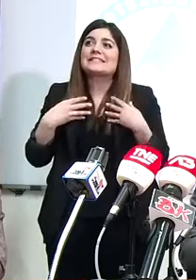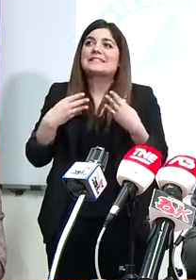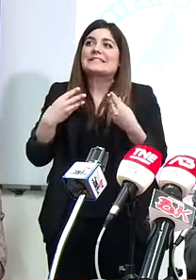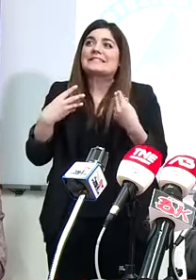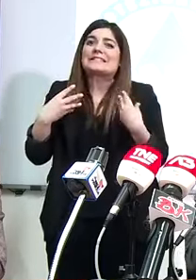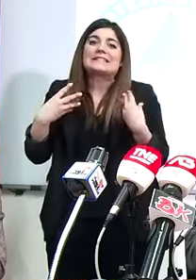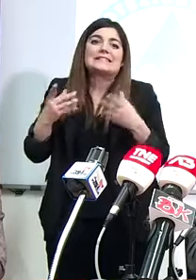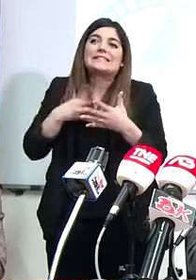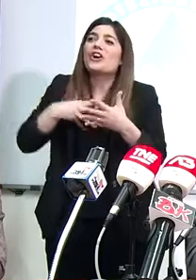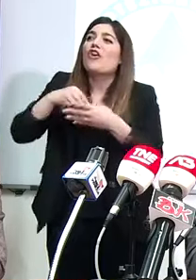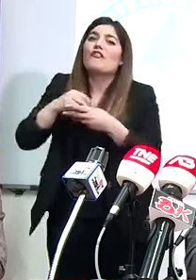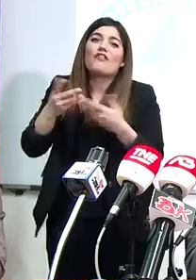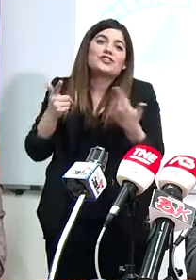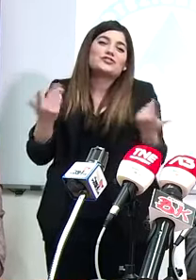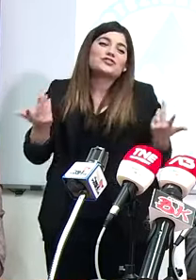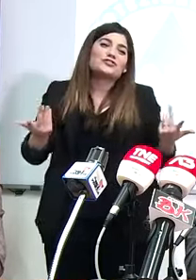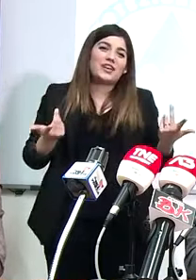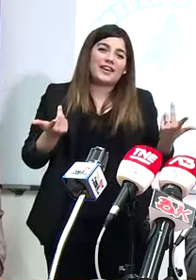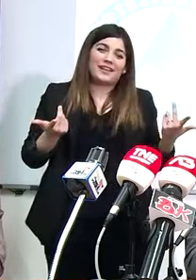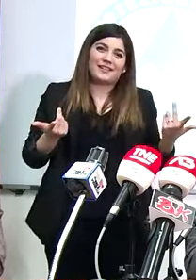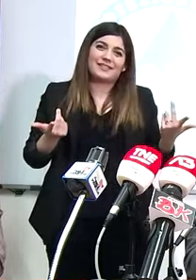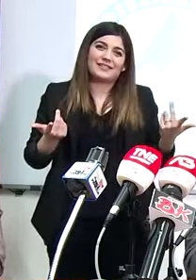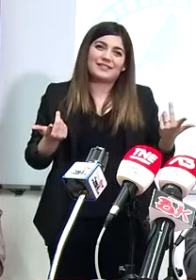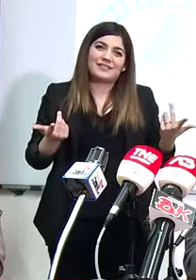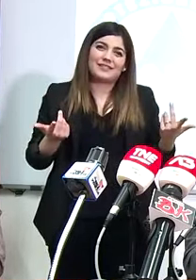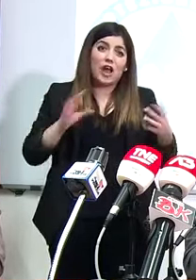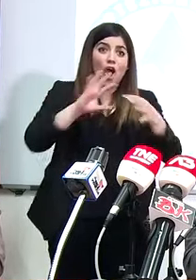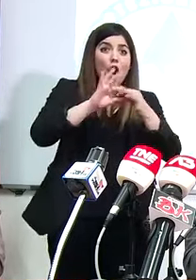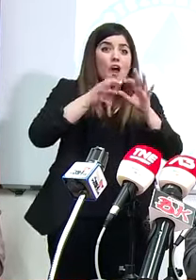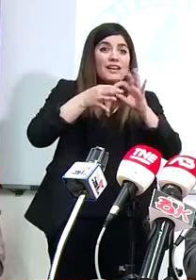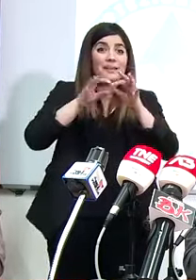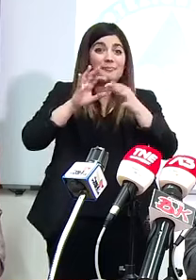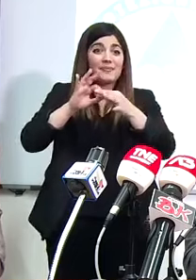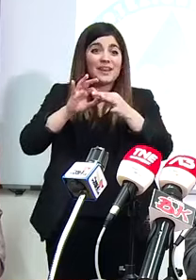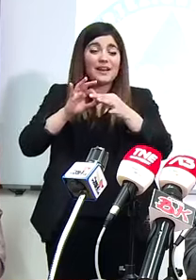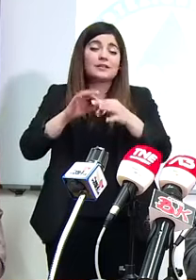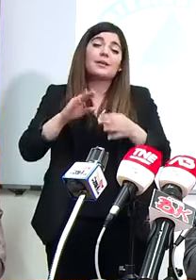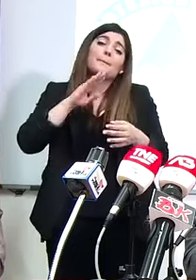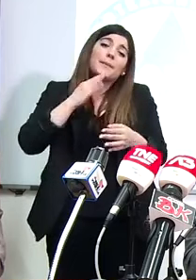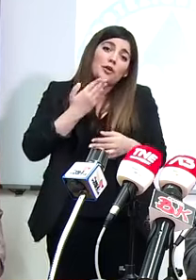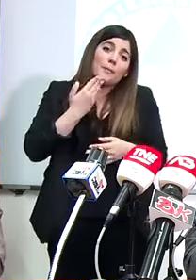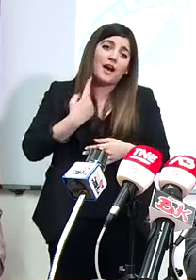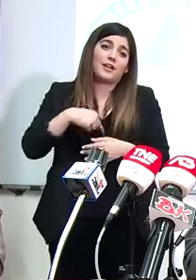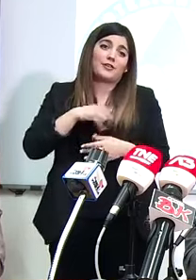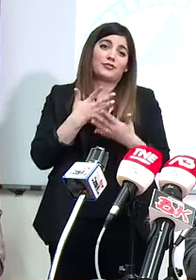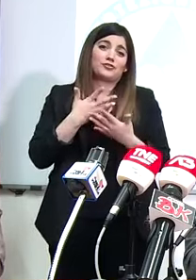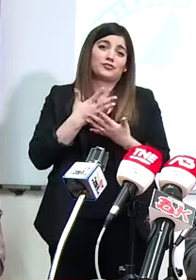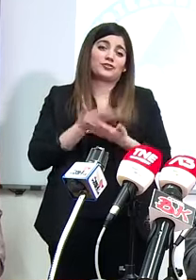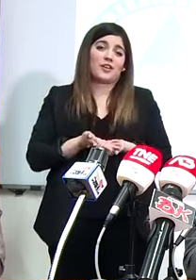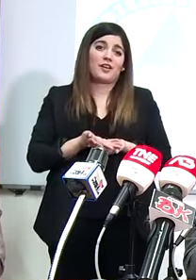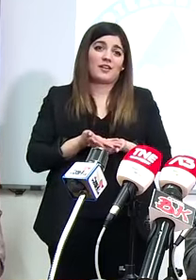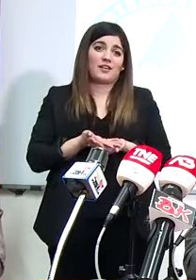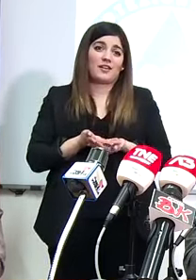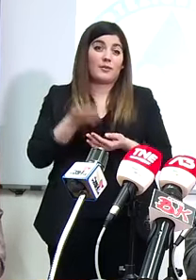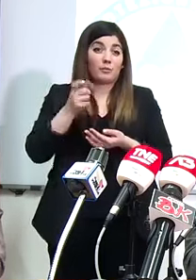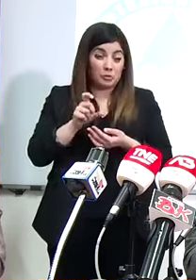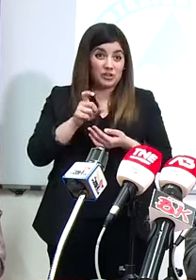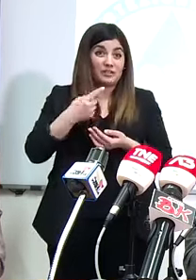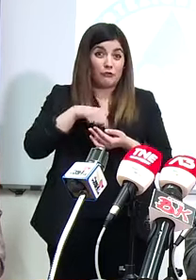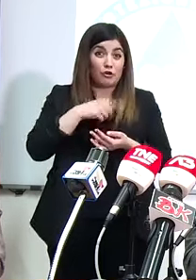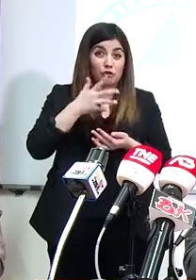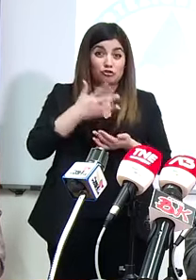che le olimpiadi a questo punto per fortuna che ce l'abbiamo perchè pensate che sono da qui ai prossimi cinque anni avremo le